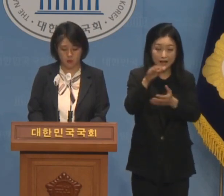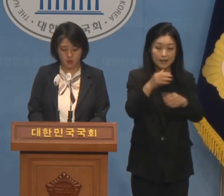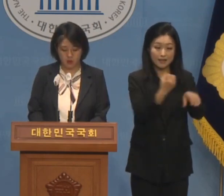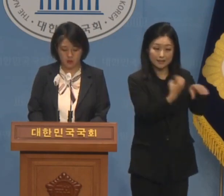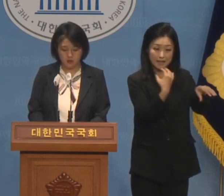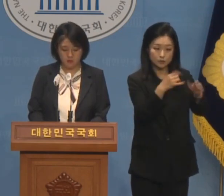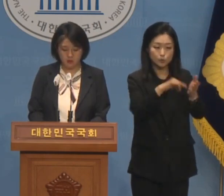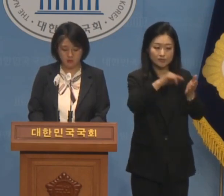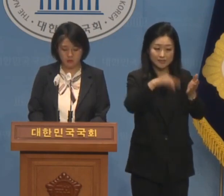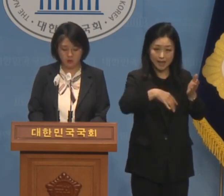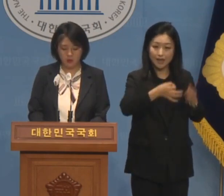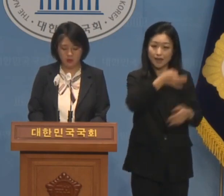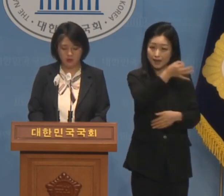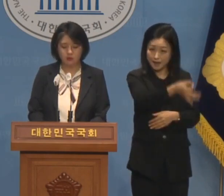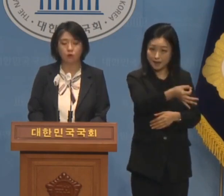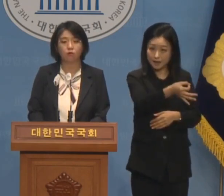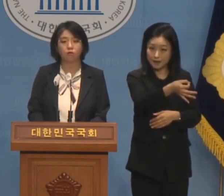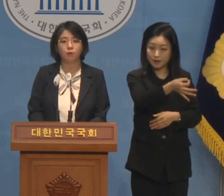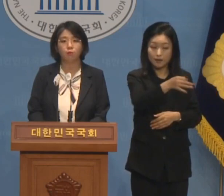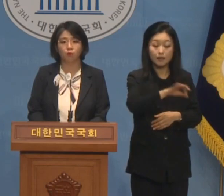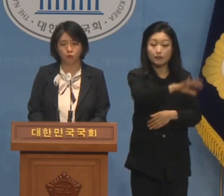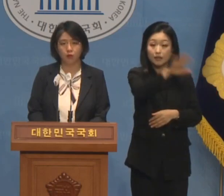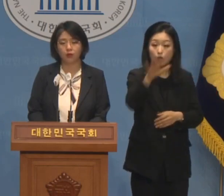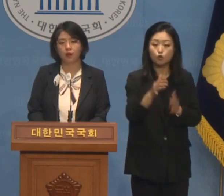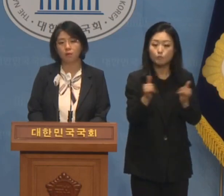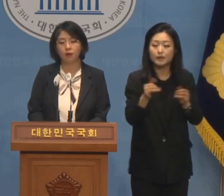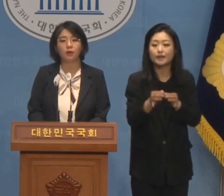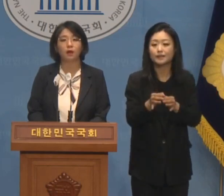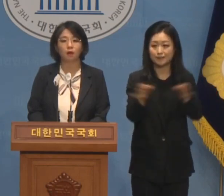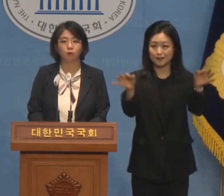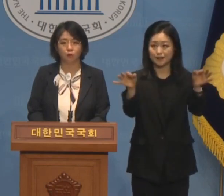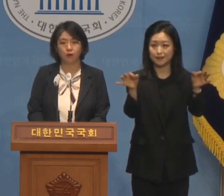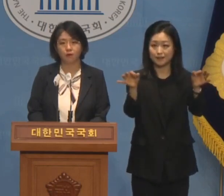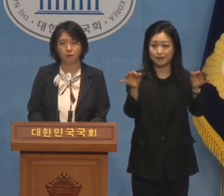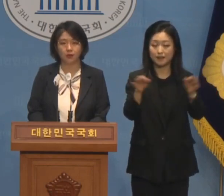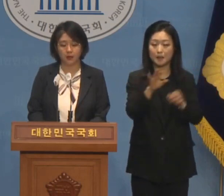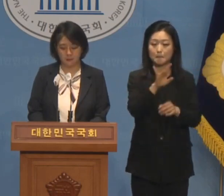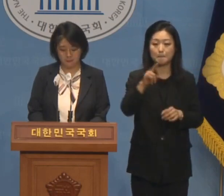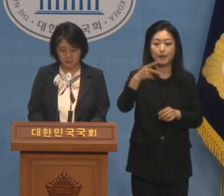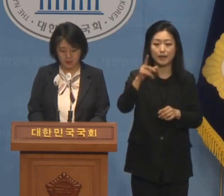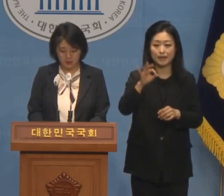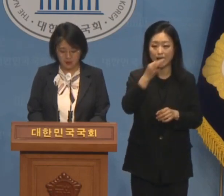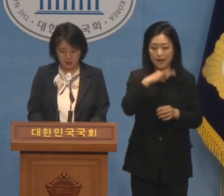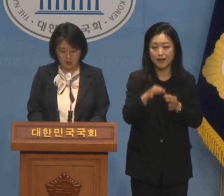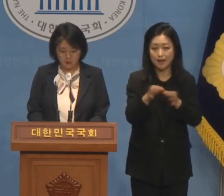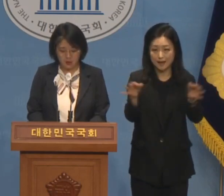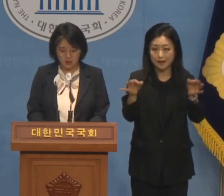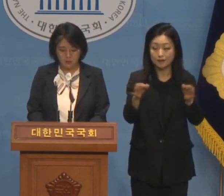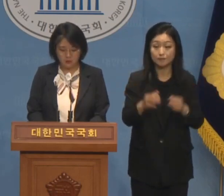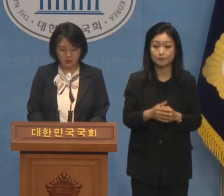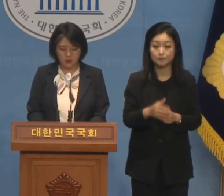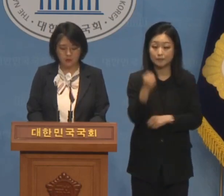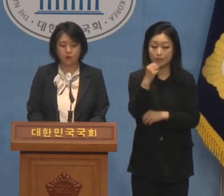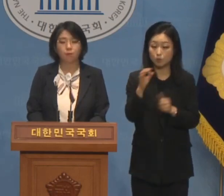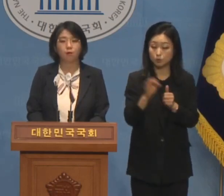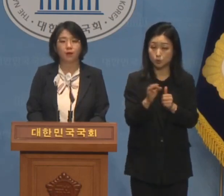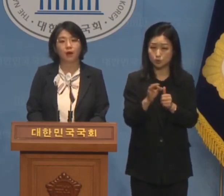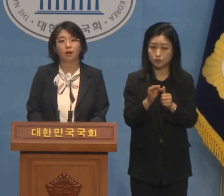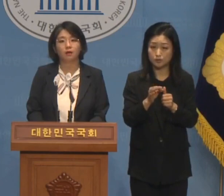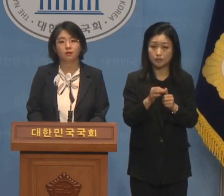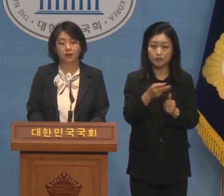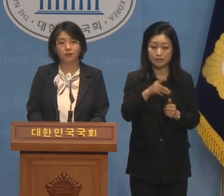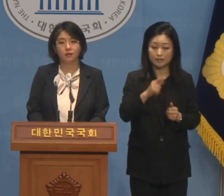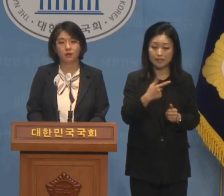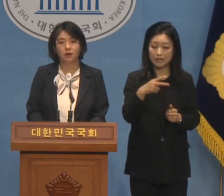과세하고 탄소세수 전액을 전 국민 모두에게 배당하도록 했습니다. 왜 기본소득